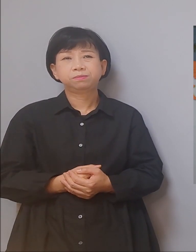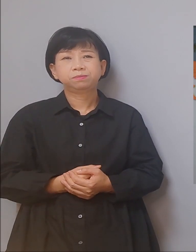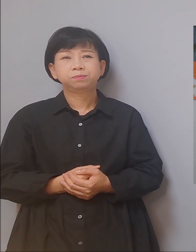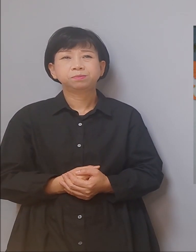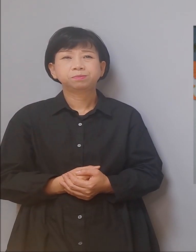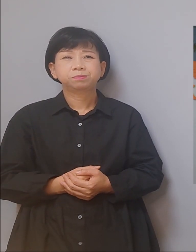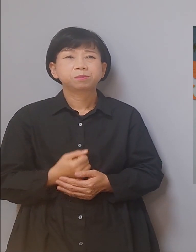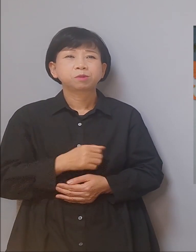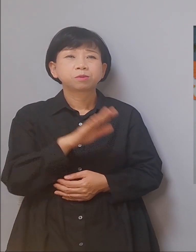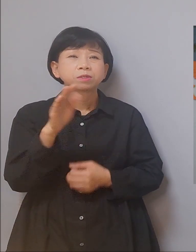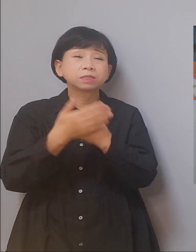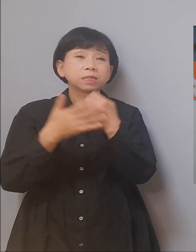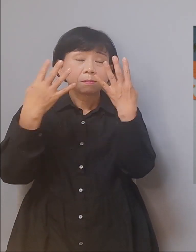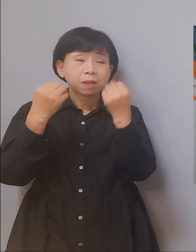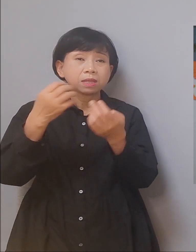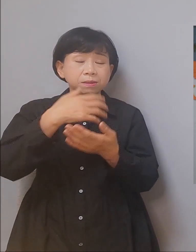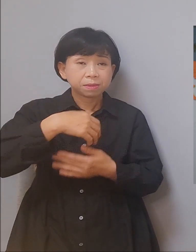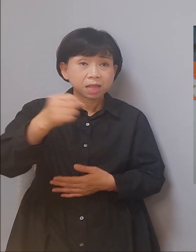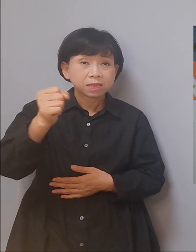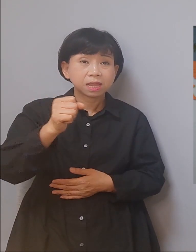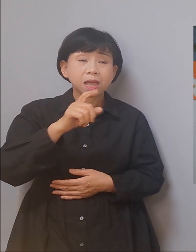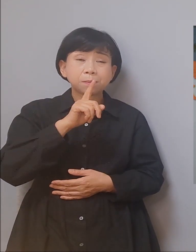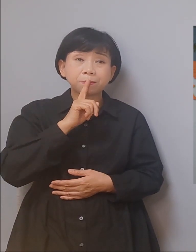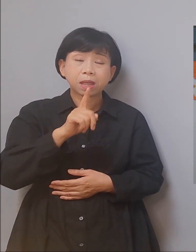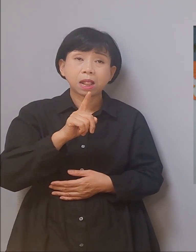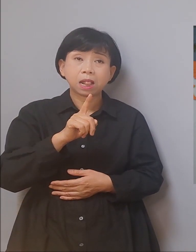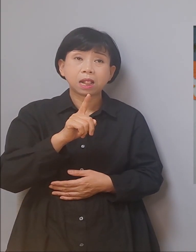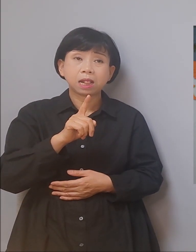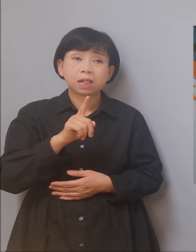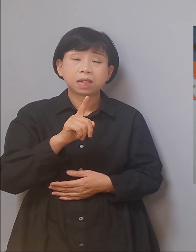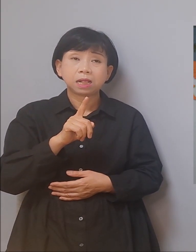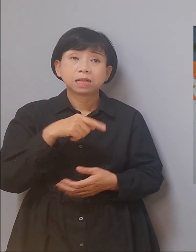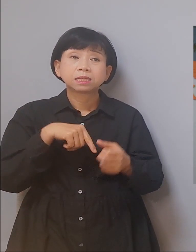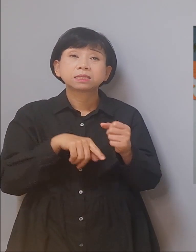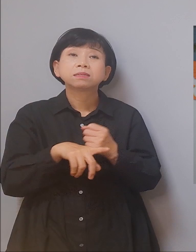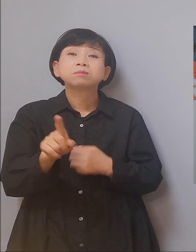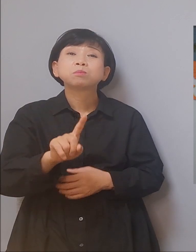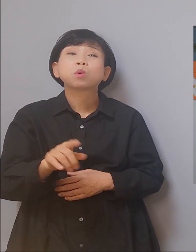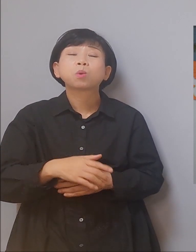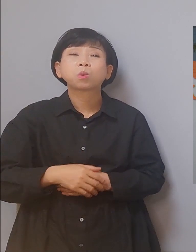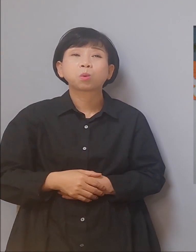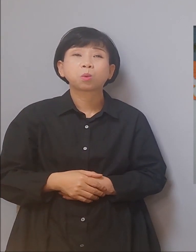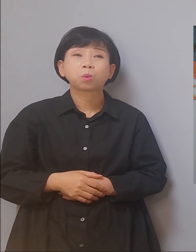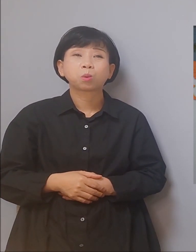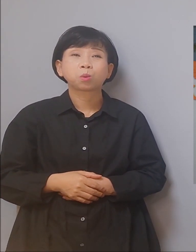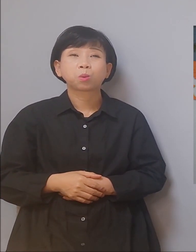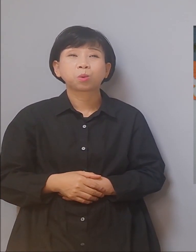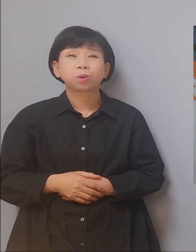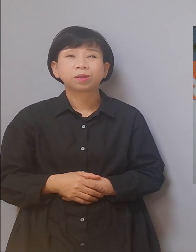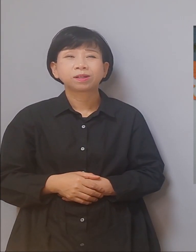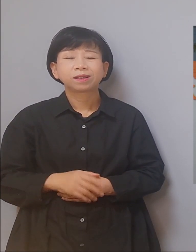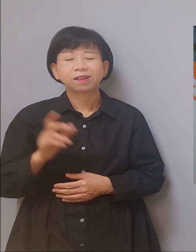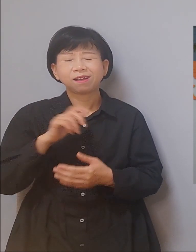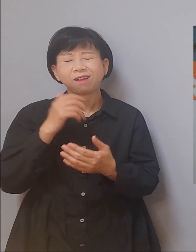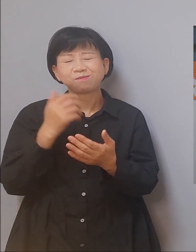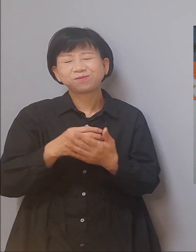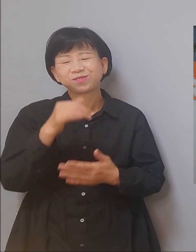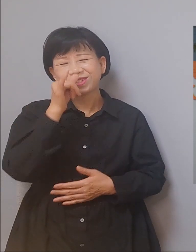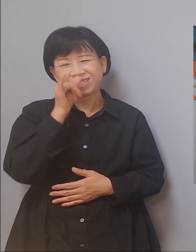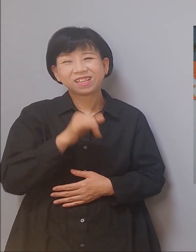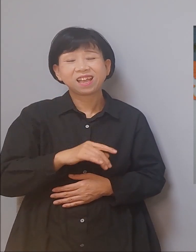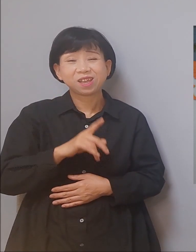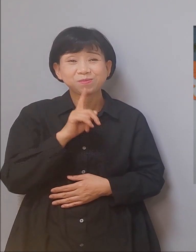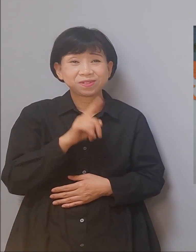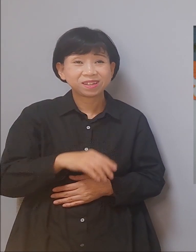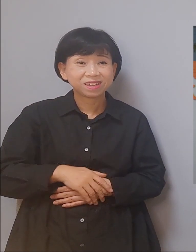우리가 흔히 은혜 많이 받았다고 한다면 무엇을 두고 이야기합니까? 오늘 좀 감동이 있었어. 뭔가